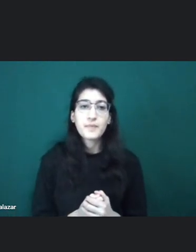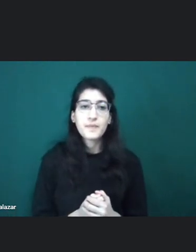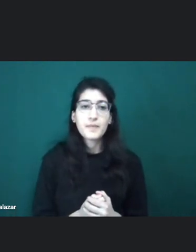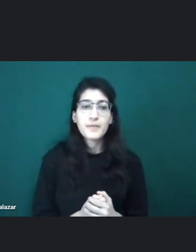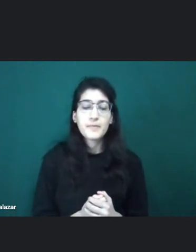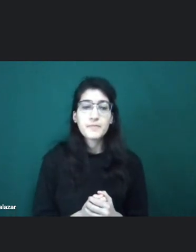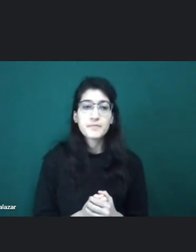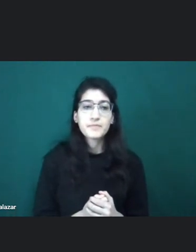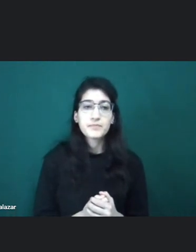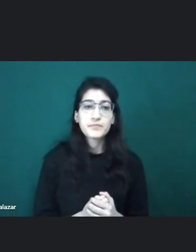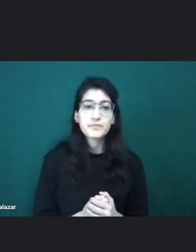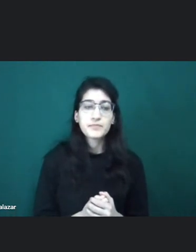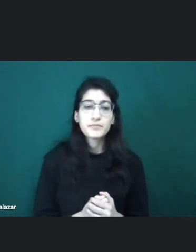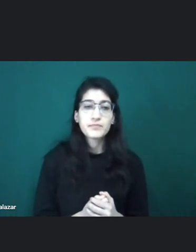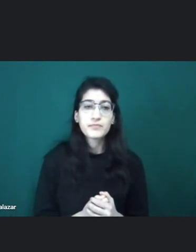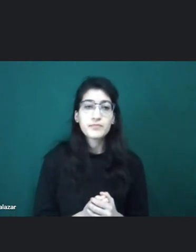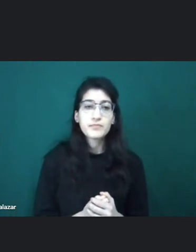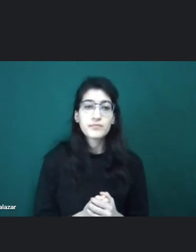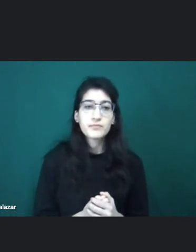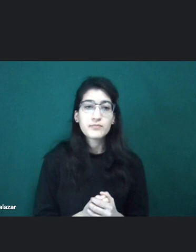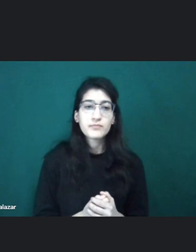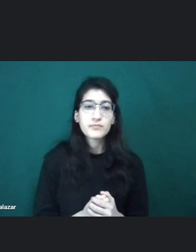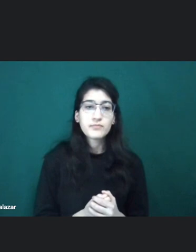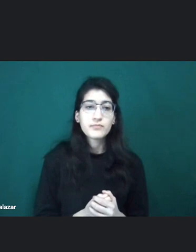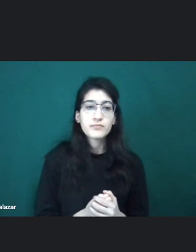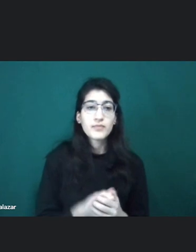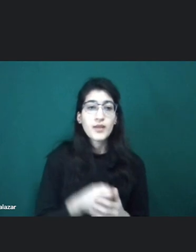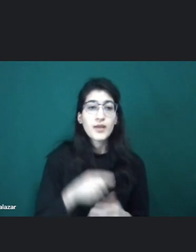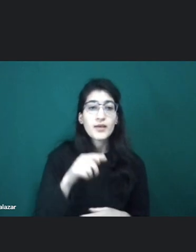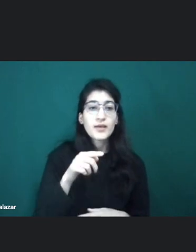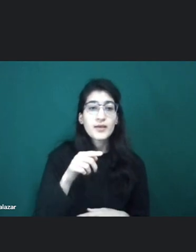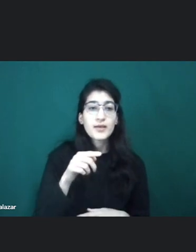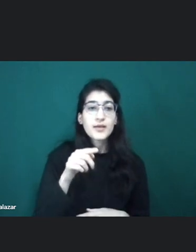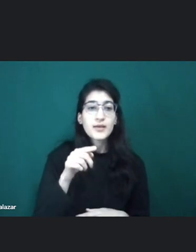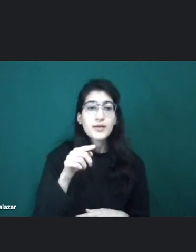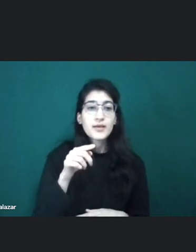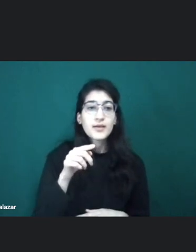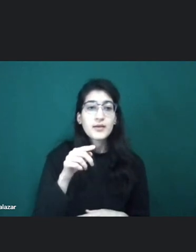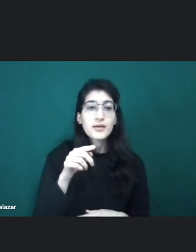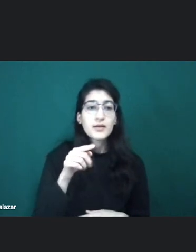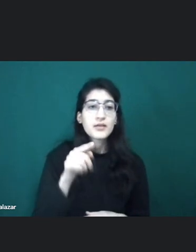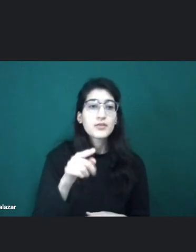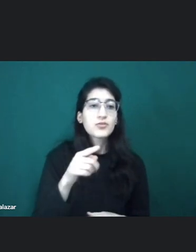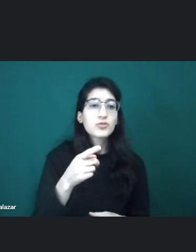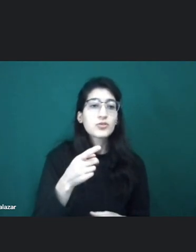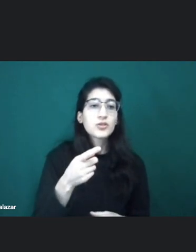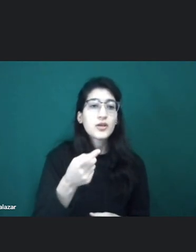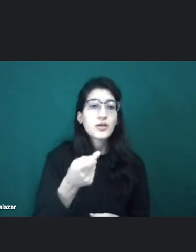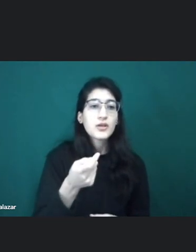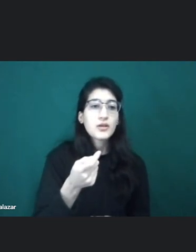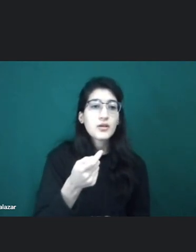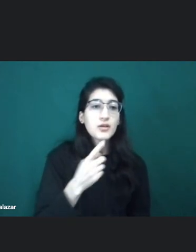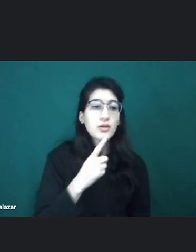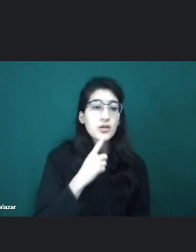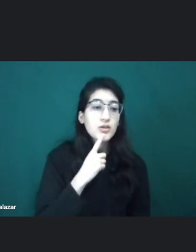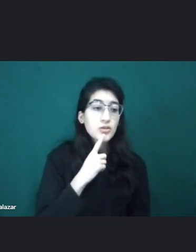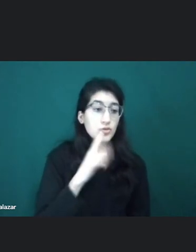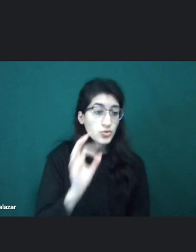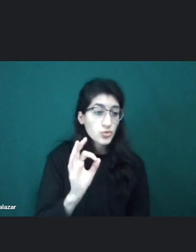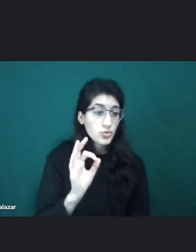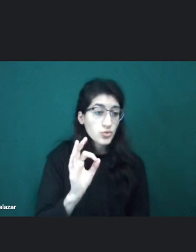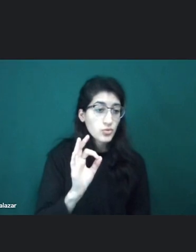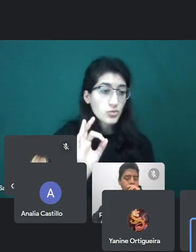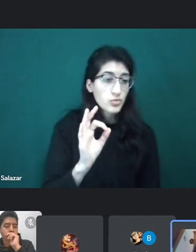Should, entonces, es un verbo, ¿no es cierto? Un verbo modal y se traduce debería. Es